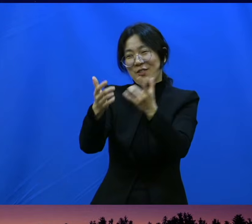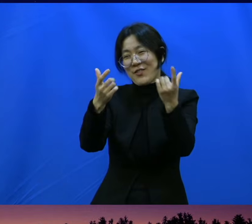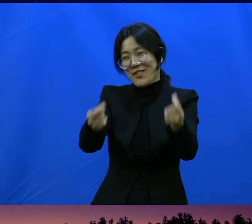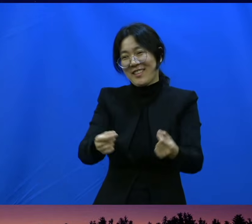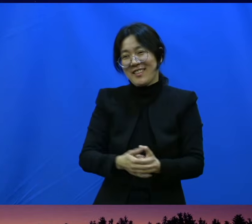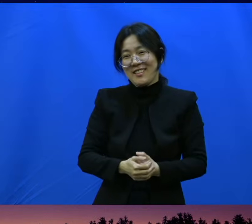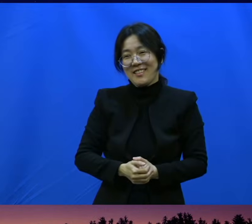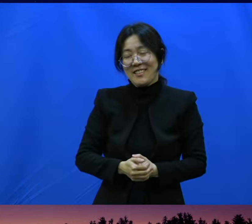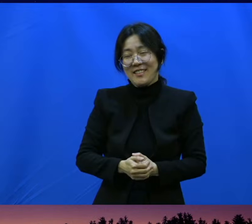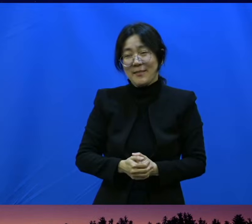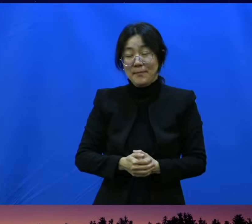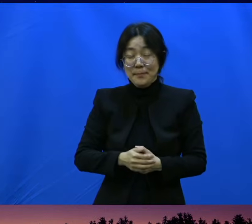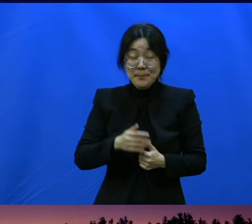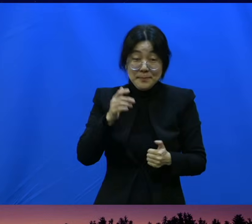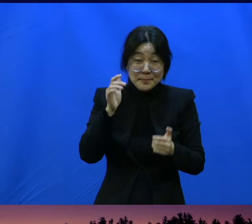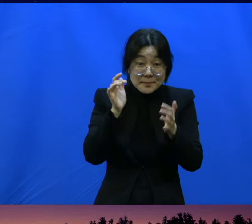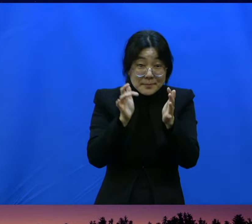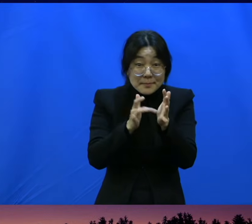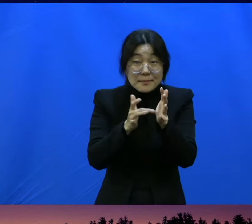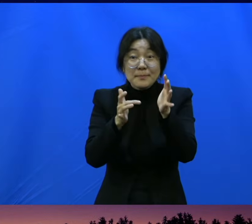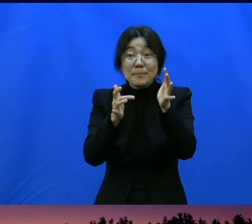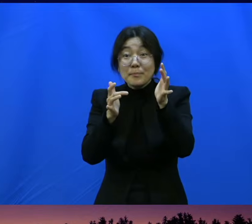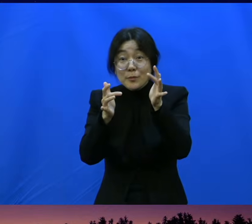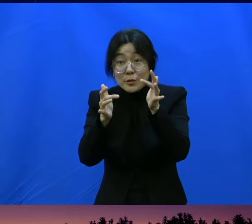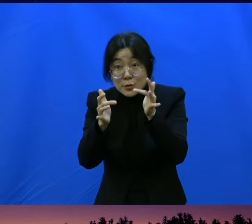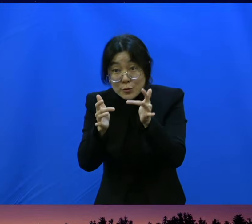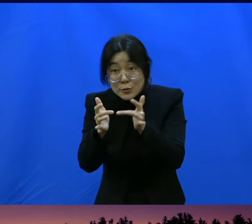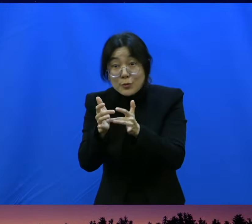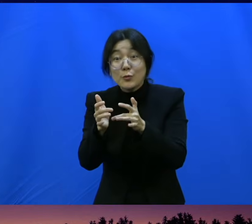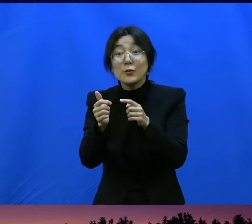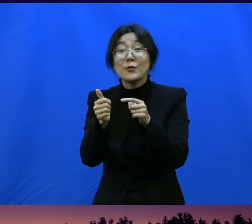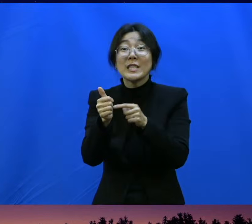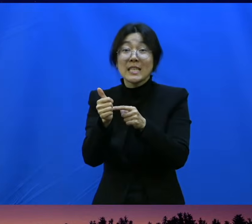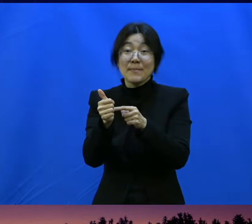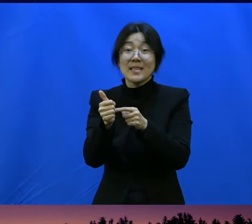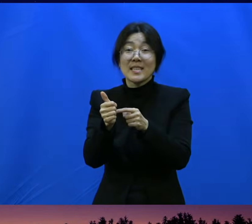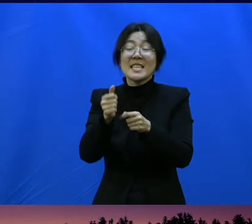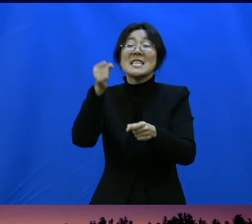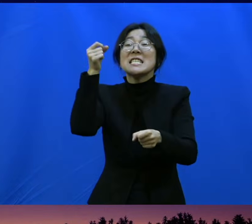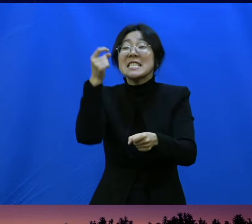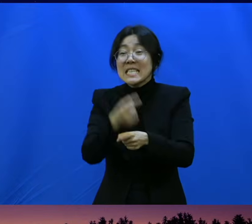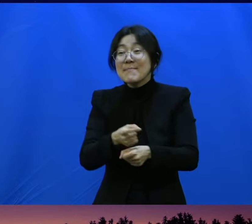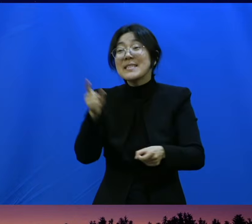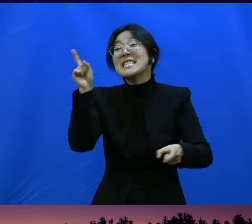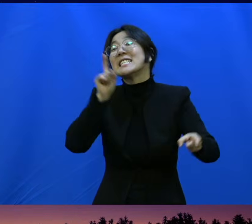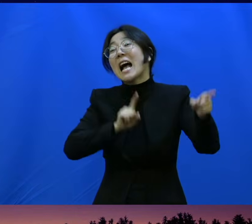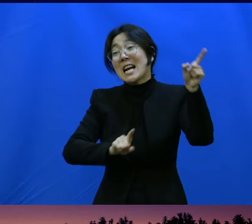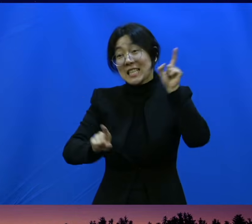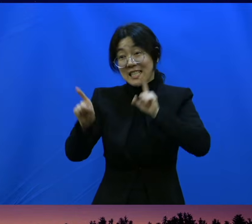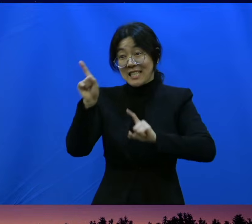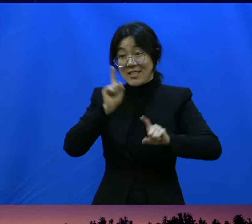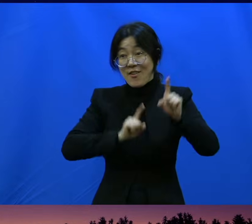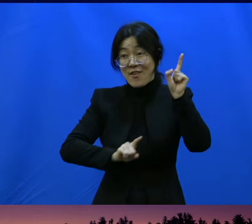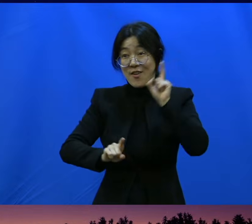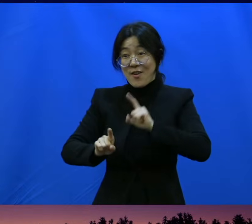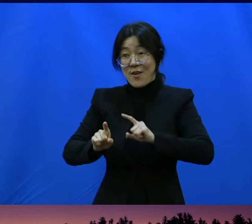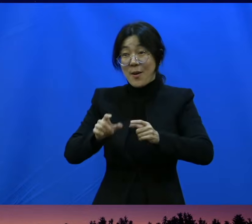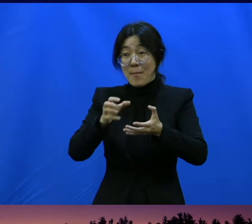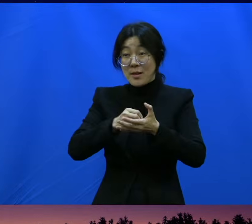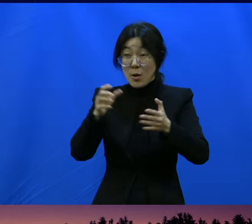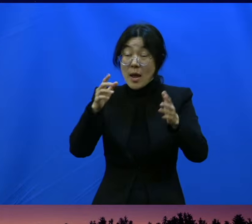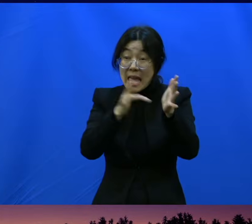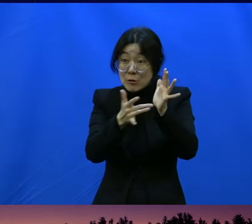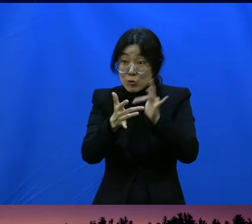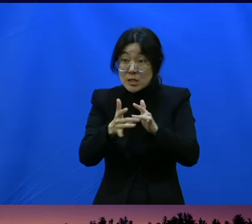근데 상처 입은 자로 치유하시는 상처 입은 치유자, 그 wounded healer라고 그러잖아요.